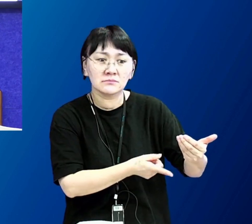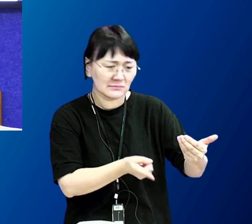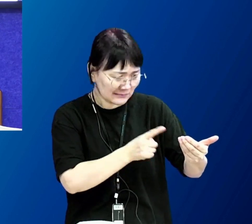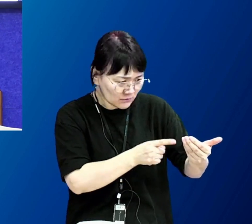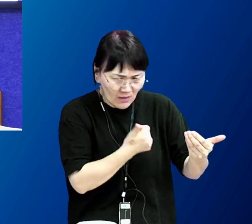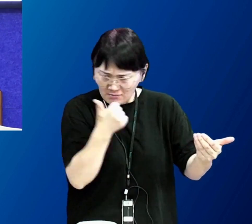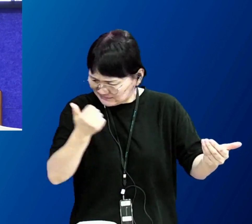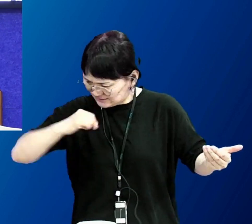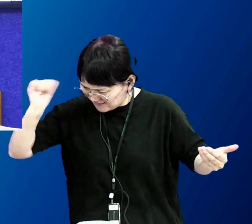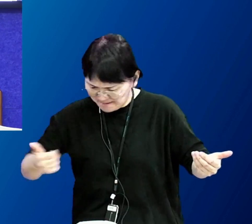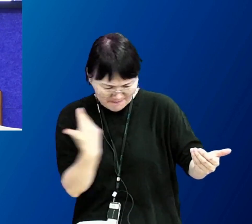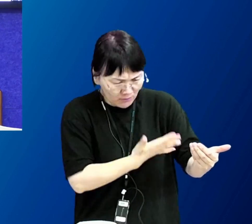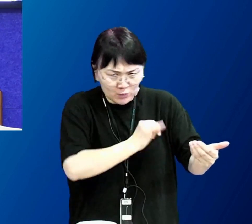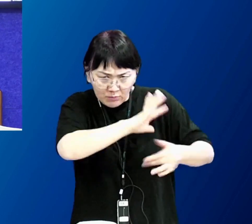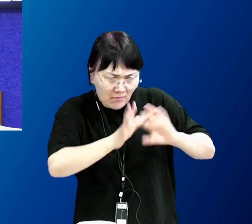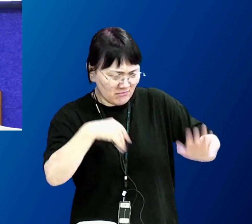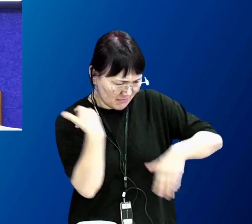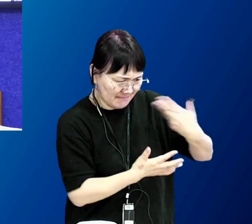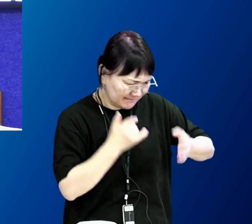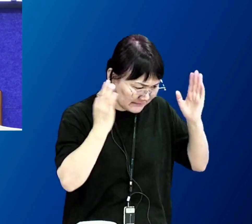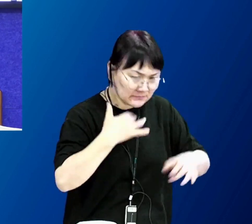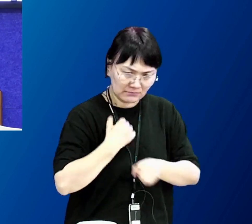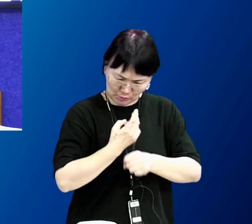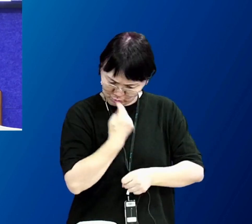хамгийн сайныг нь өгөх юм үстэг, тийм биз?